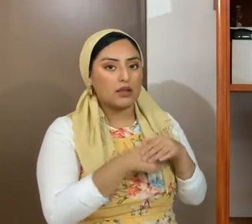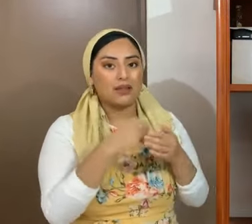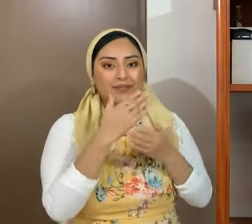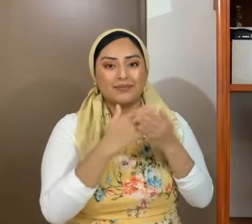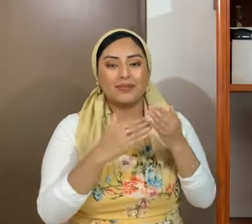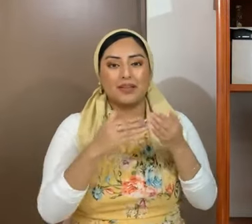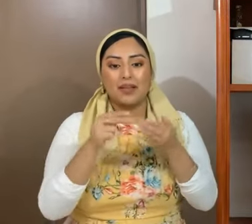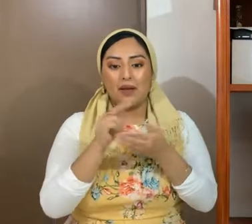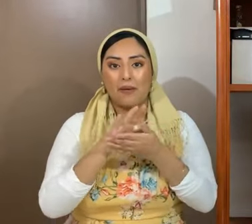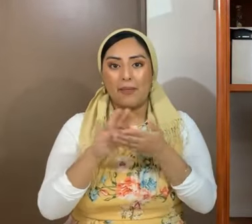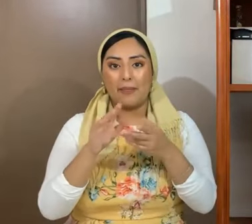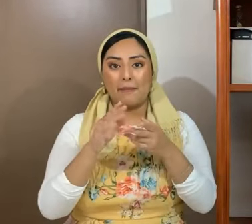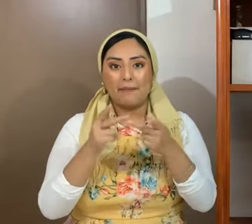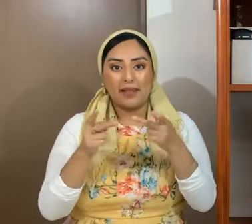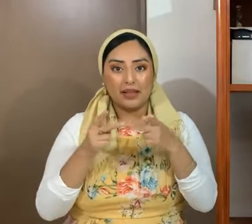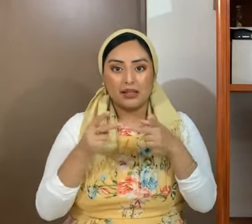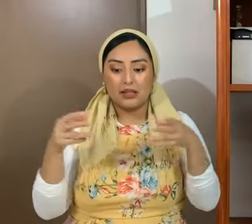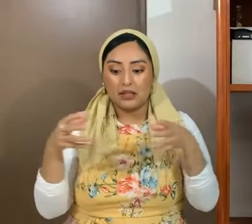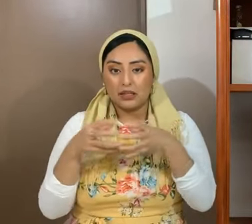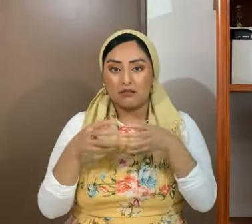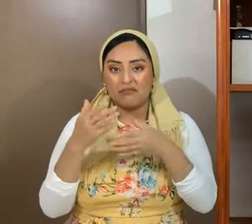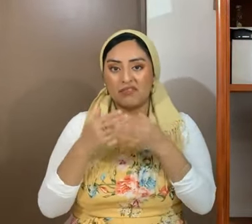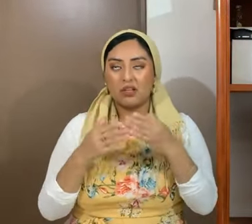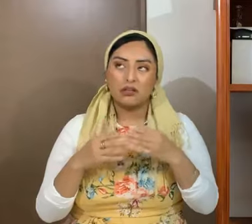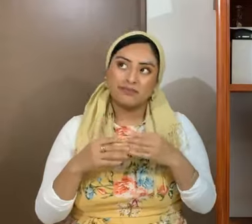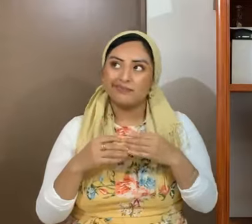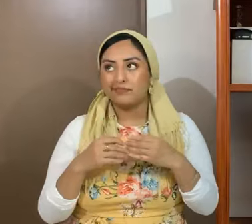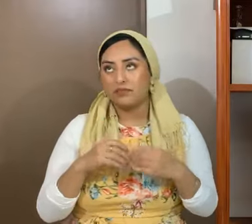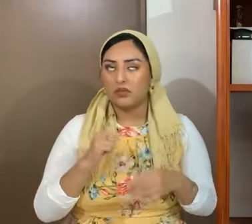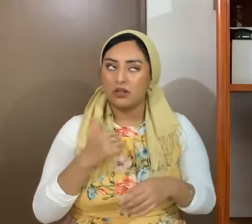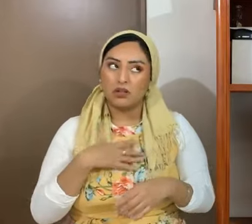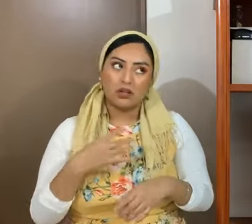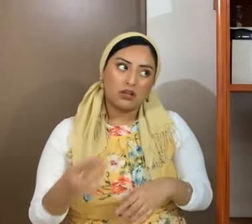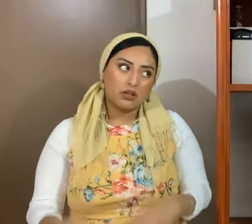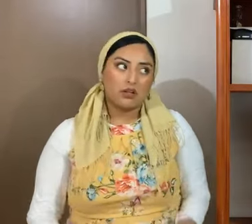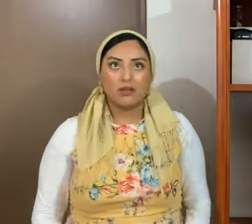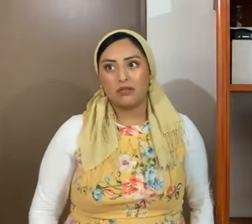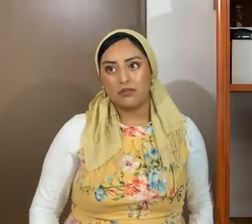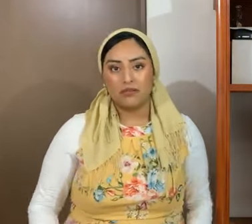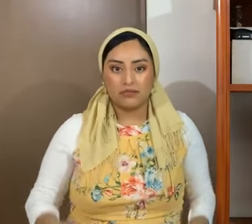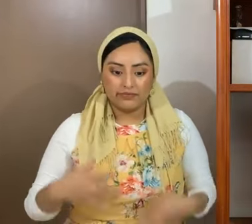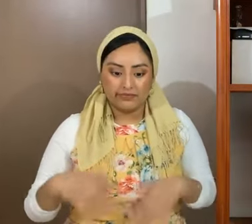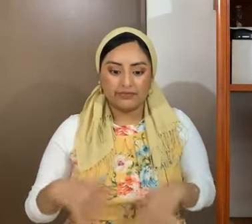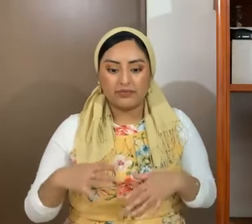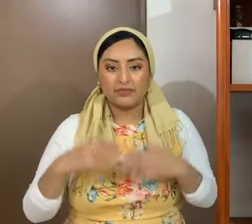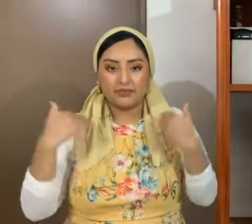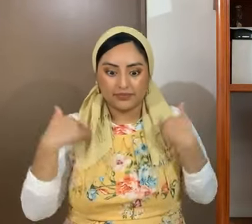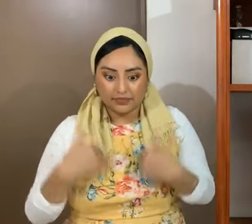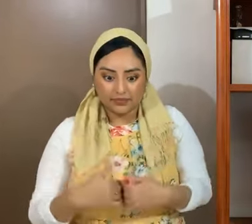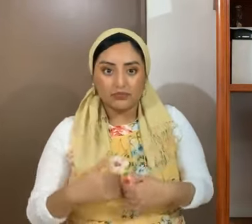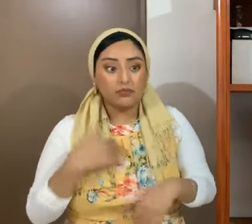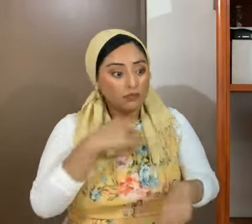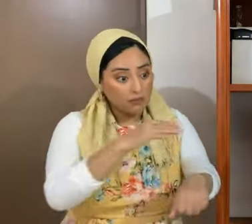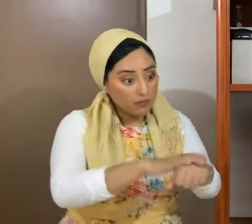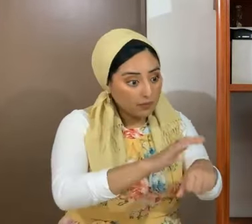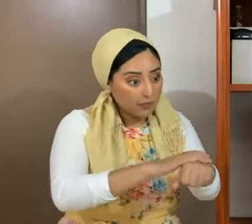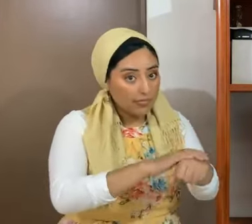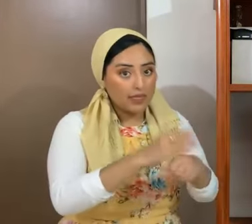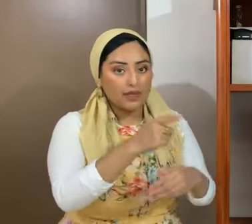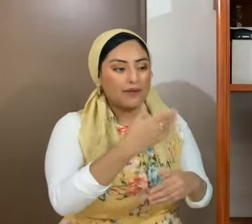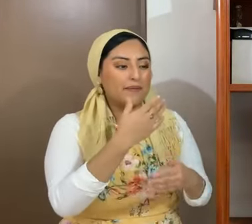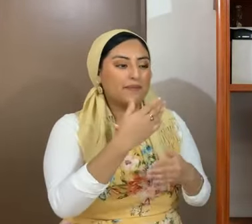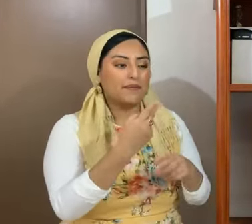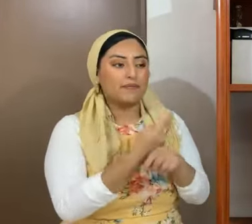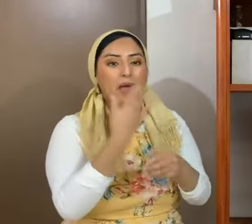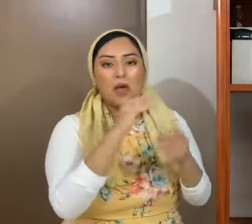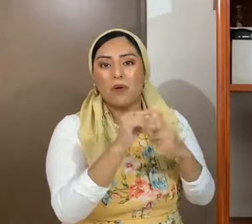algunos kadoshim y hacen caras cuando se está ministrando y se ponen ropa indecente y se les exhorta y dicen cosas